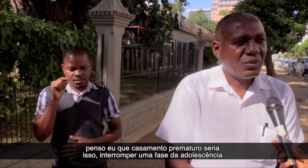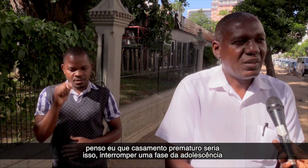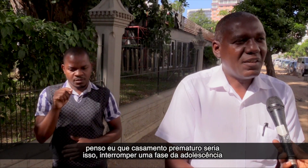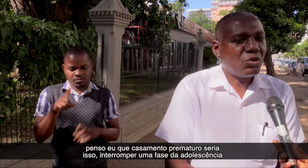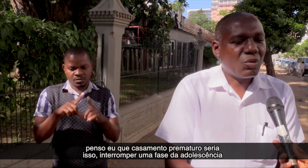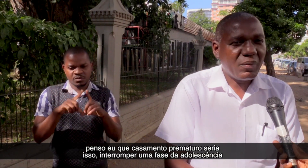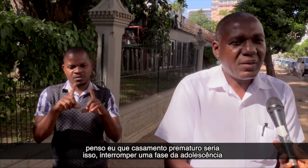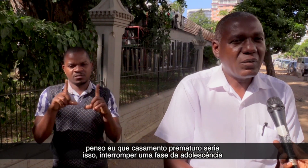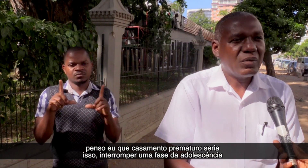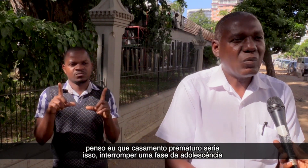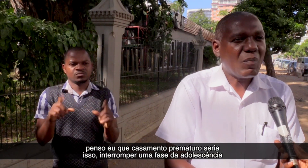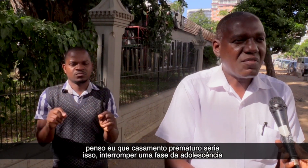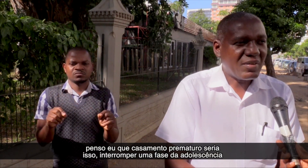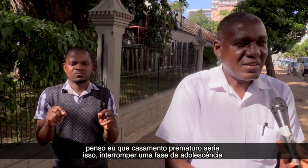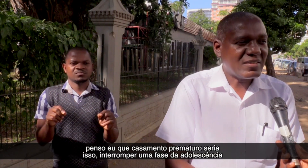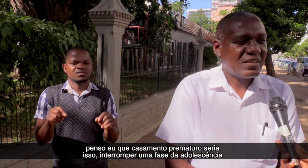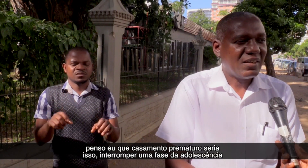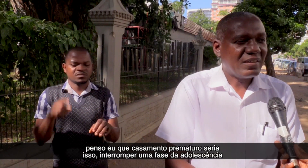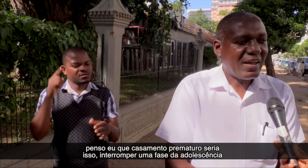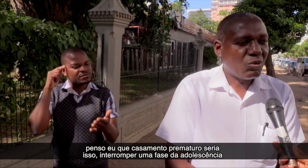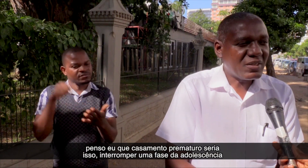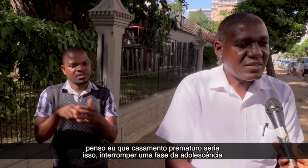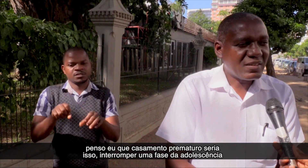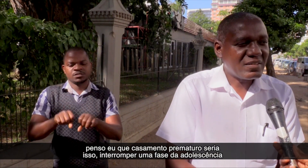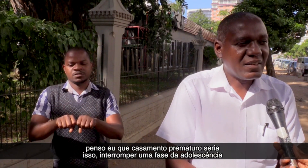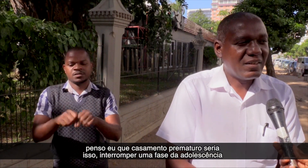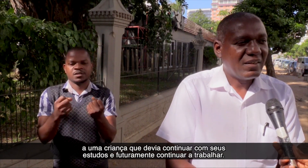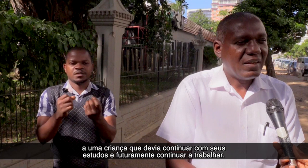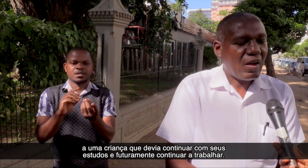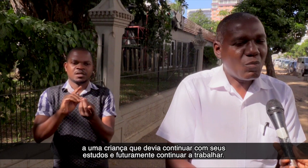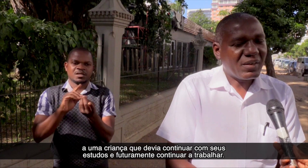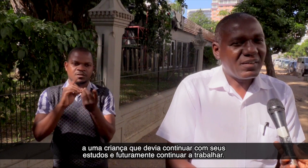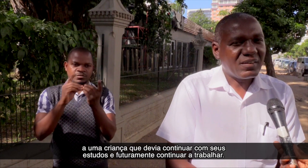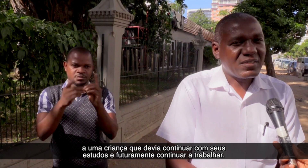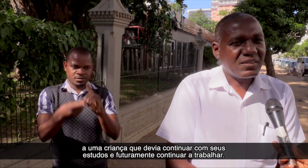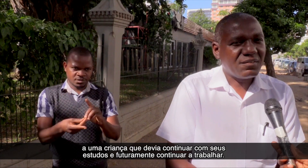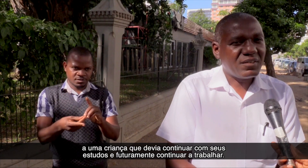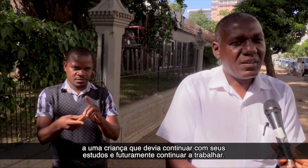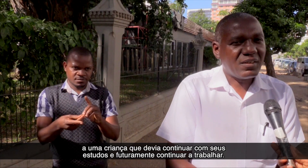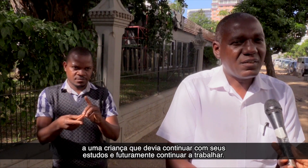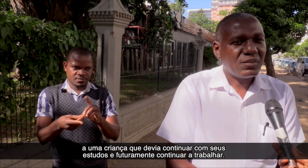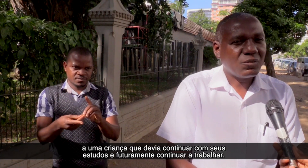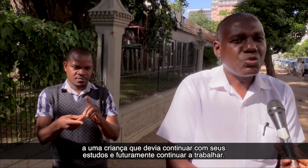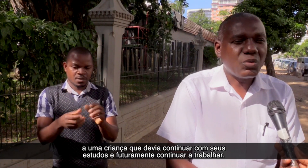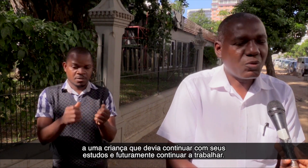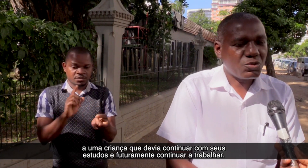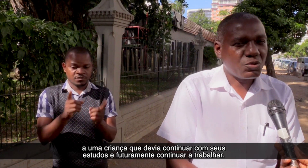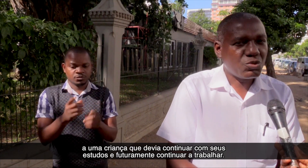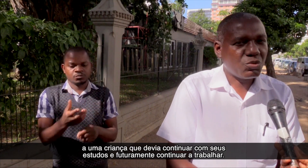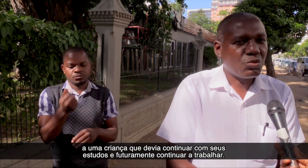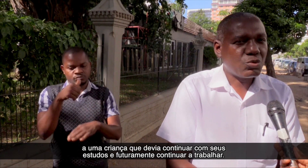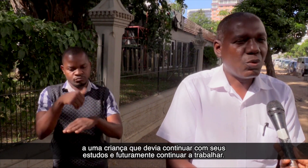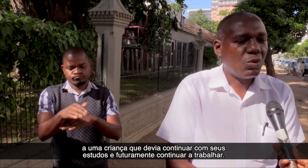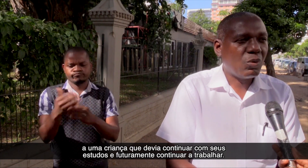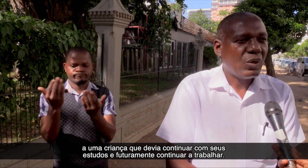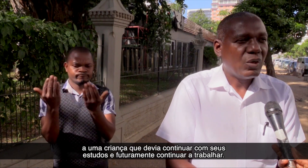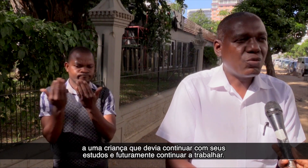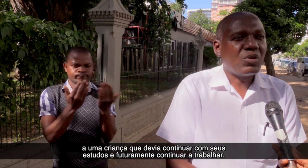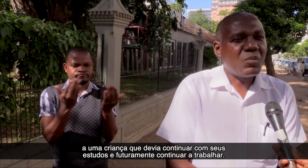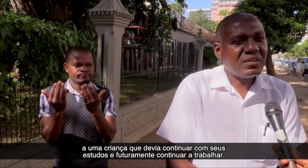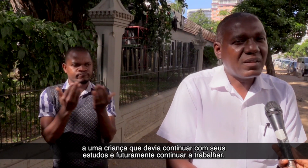isso, interromper uma fase da adolescência a uma criança que devia continuar com seus estudos